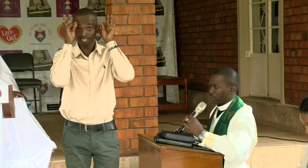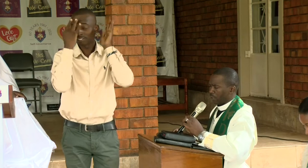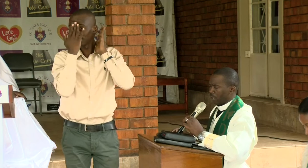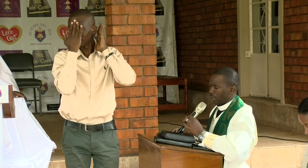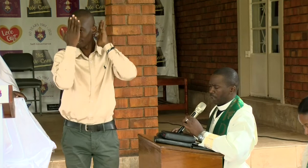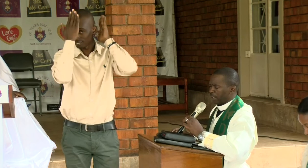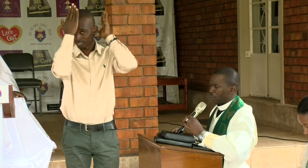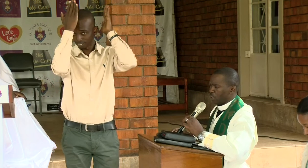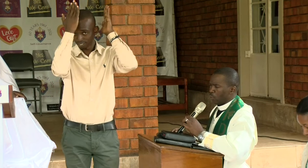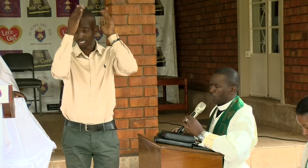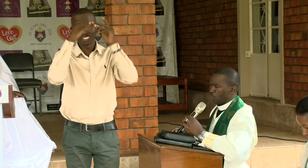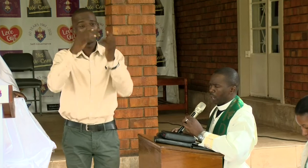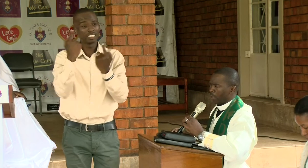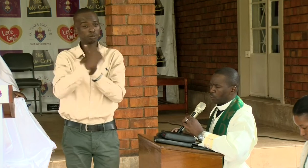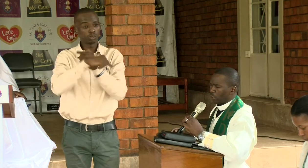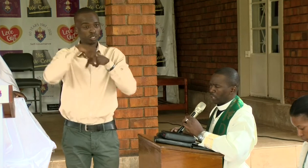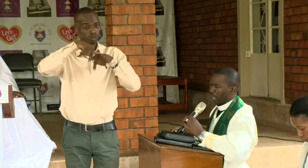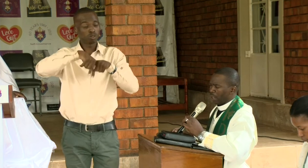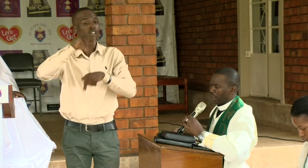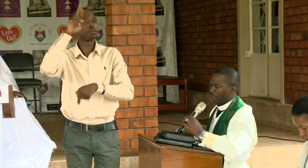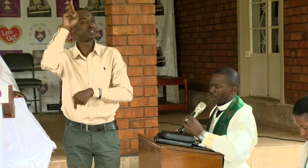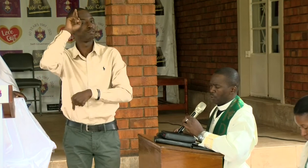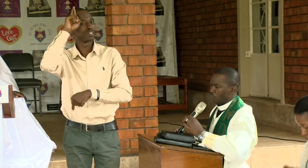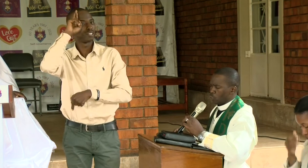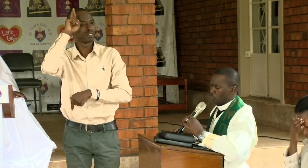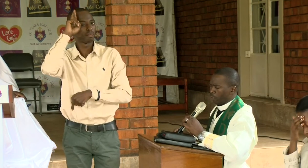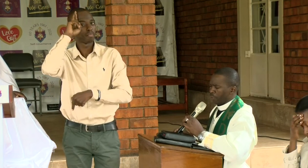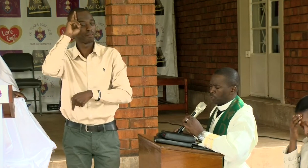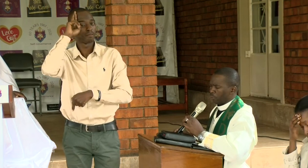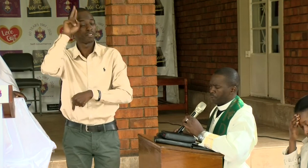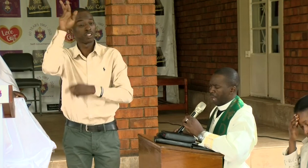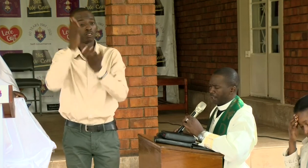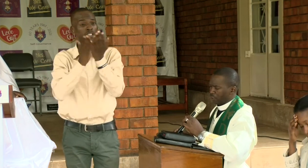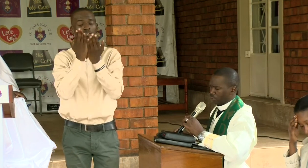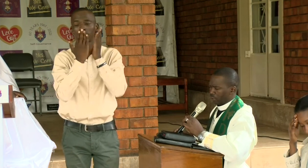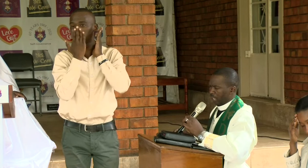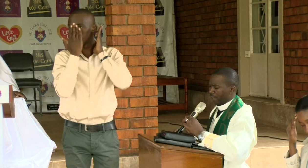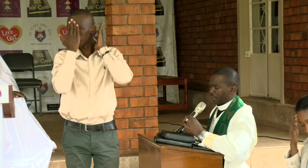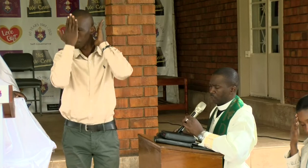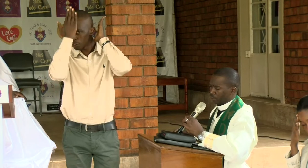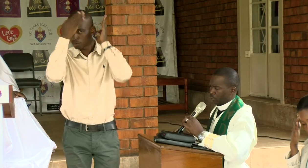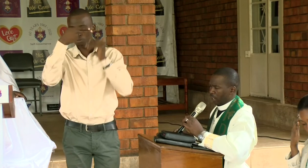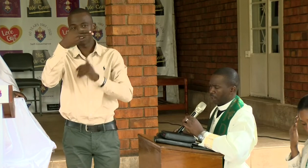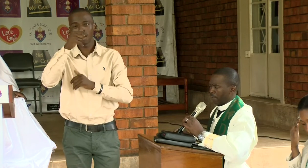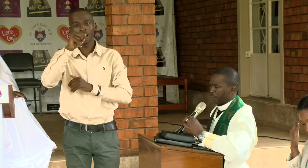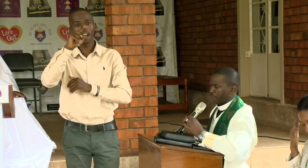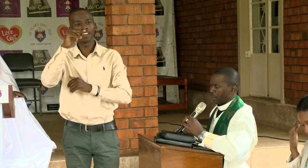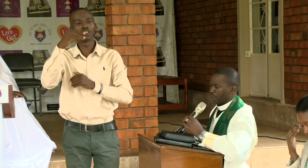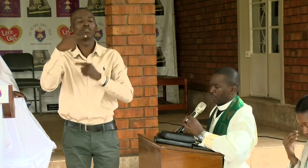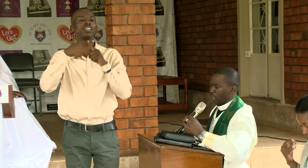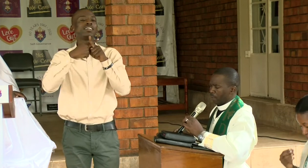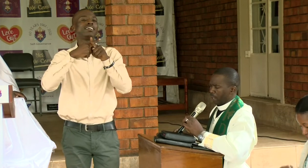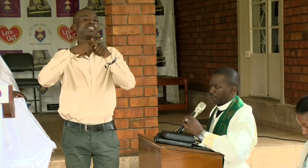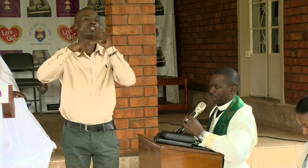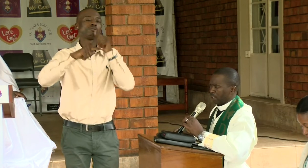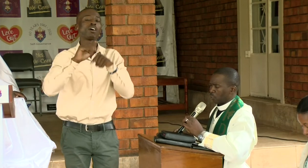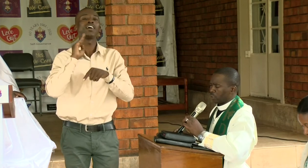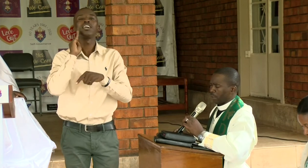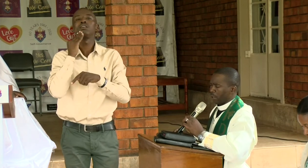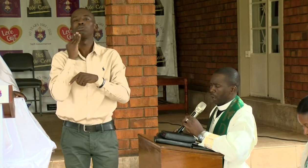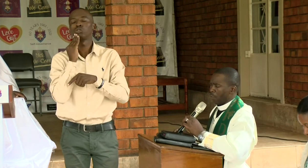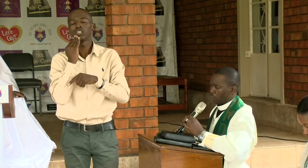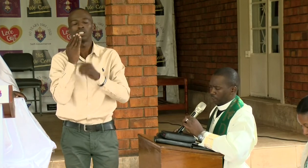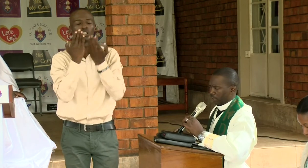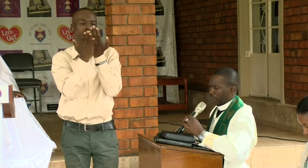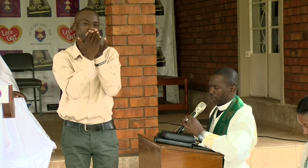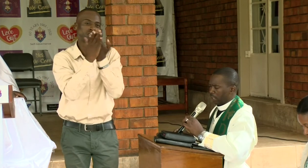Mugalu naddala olunaku luno nga bajjukira omuddu wo Bishop Huntington eyattibwa e Busoga mukama